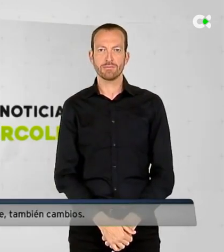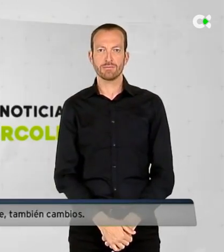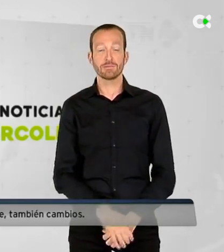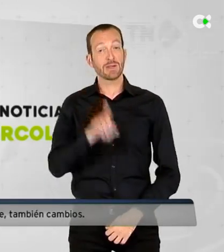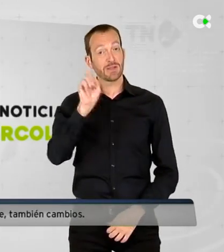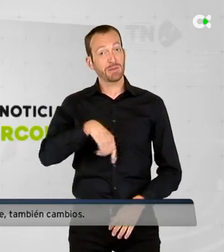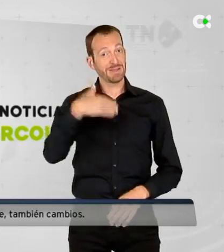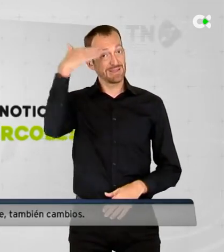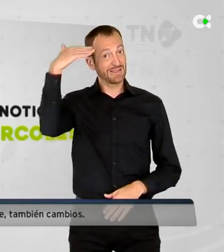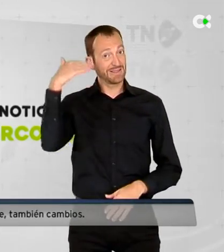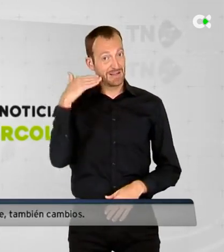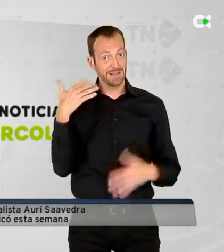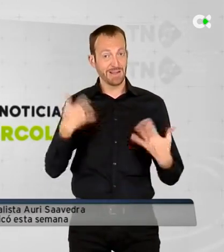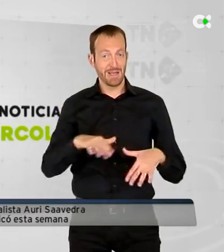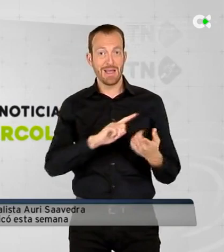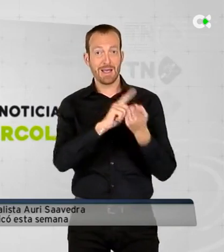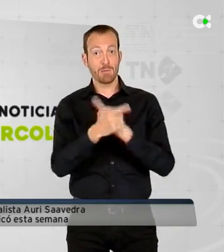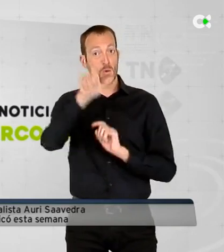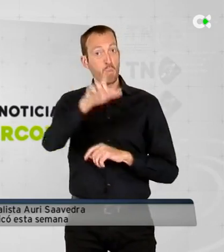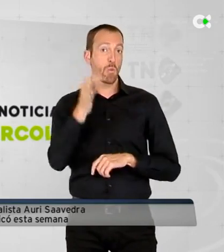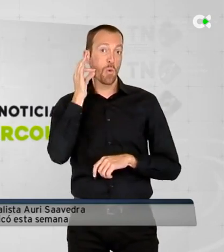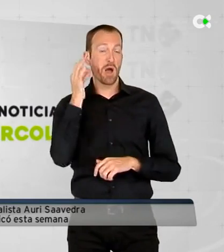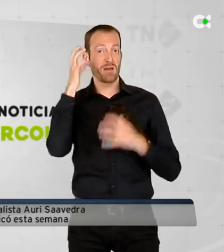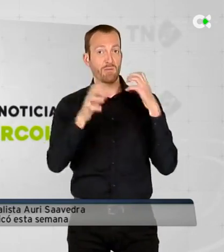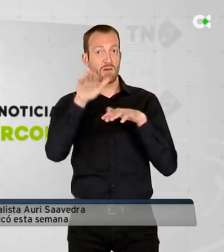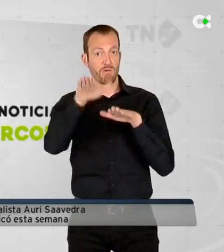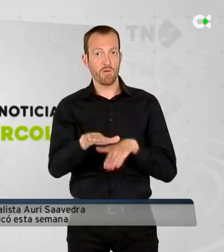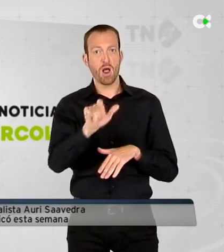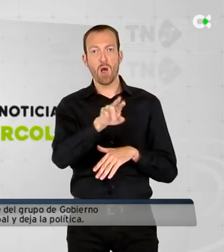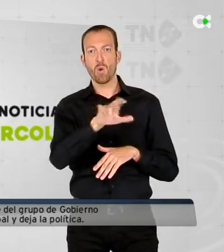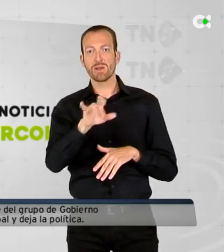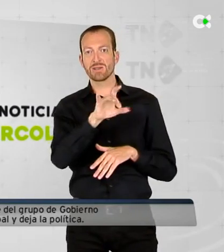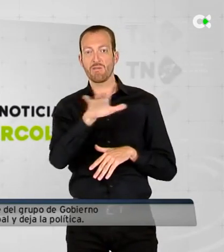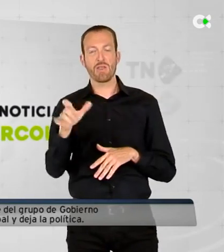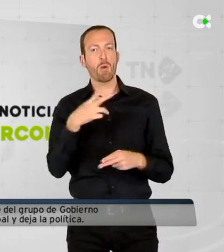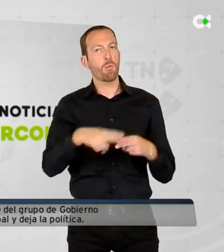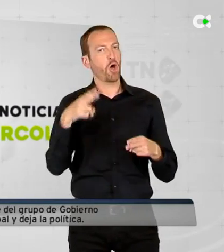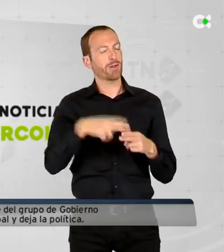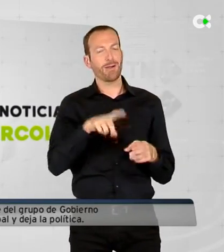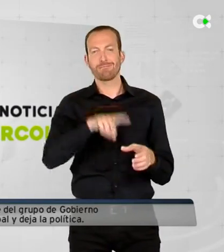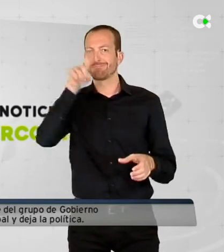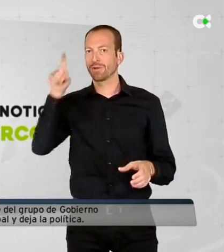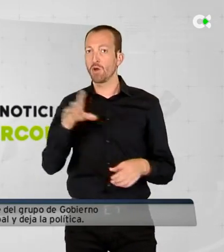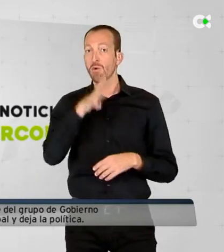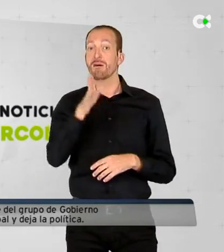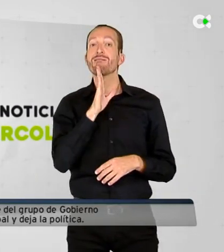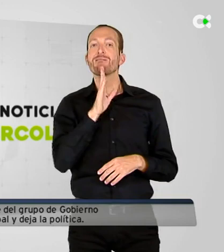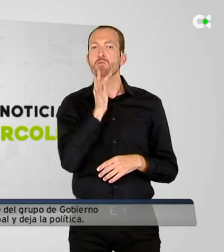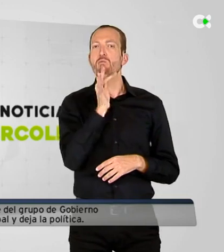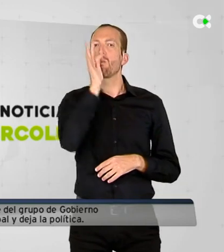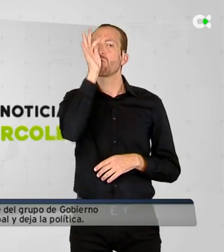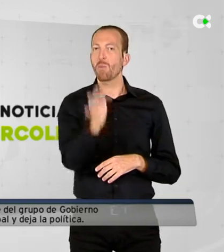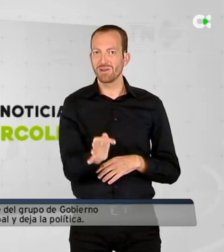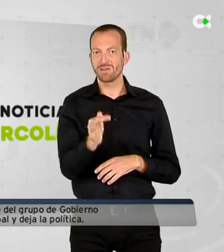Y en Telde también cambios. La animalista Auri Isavedra deja la política ante la imposibilidad, dice, de cumplir su promesa electoral